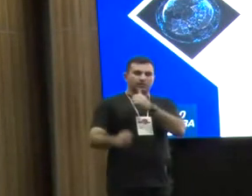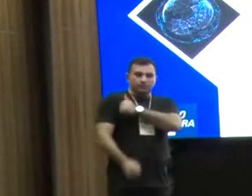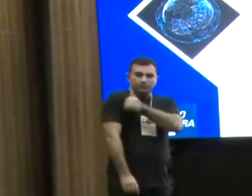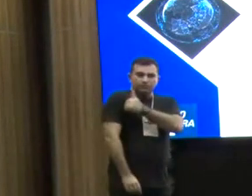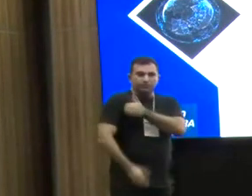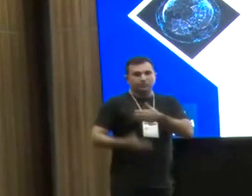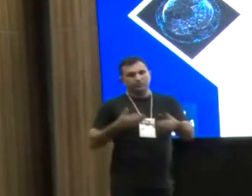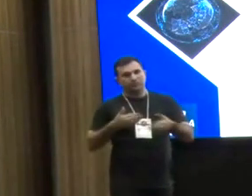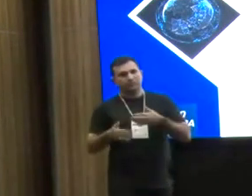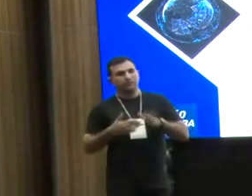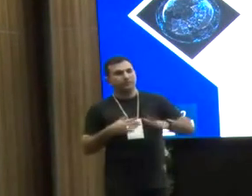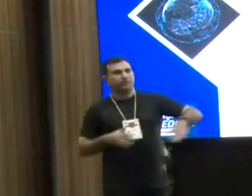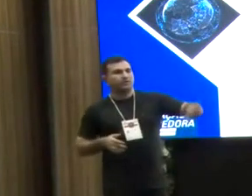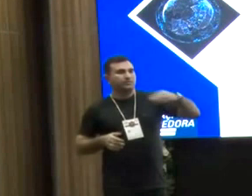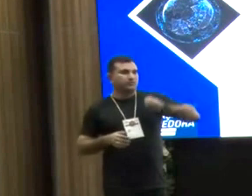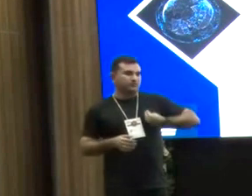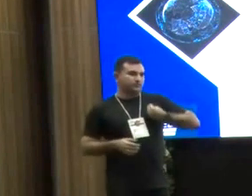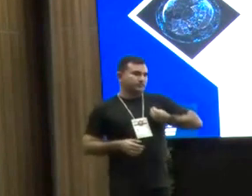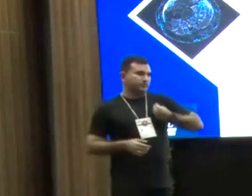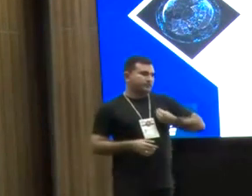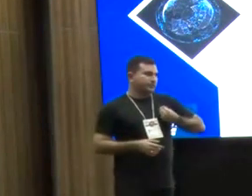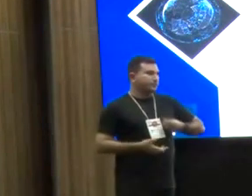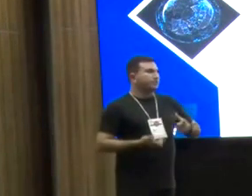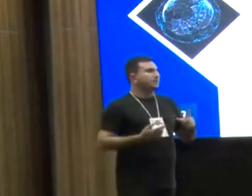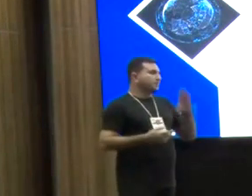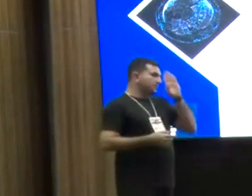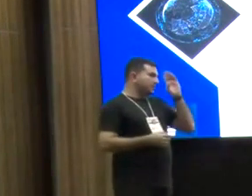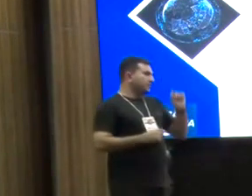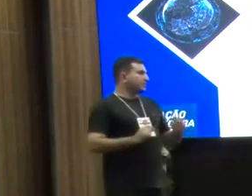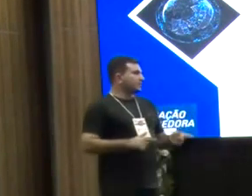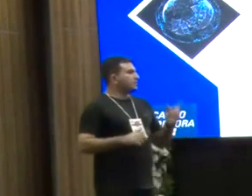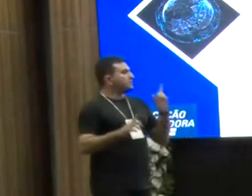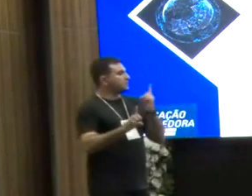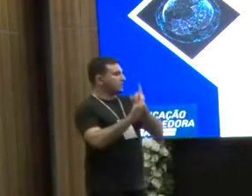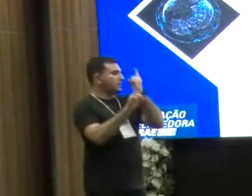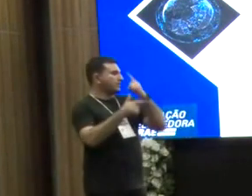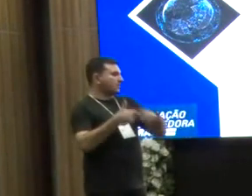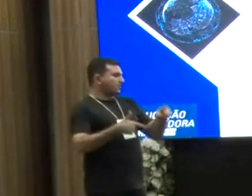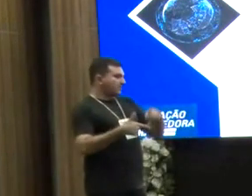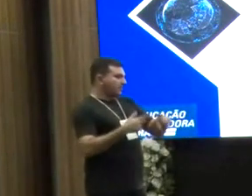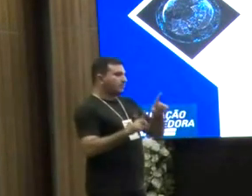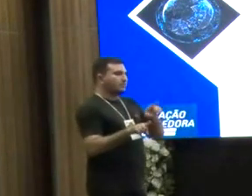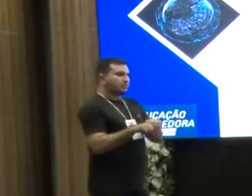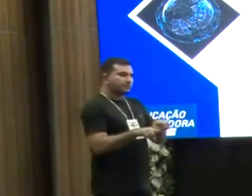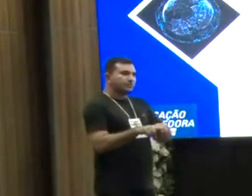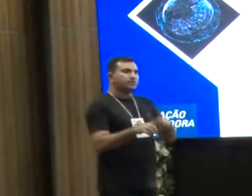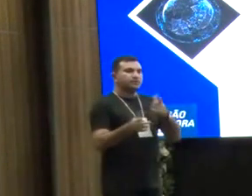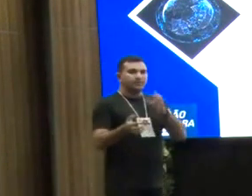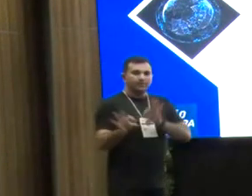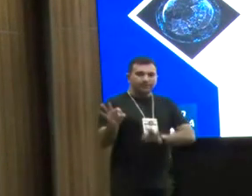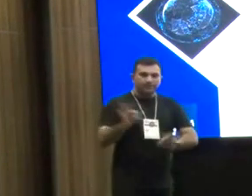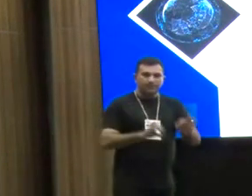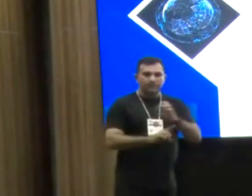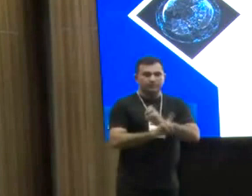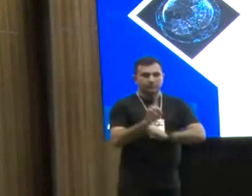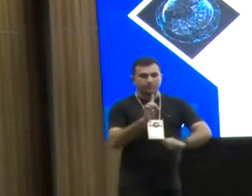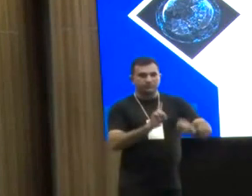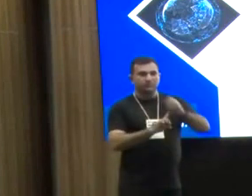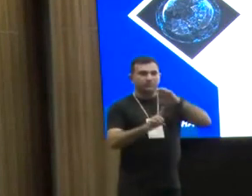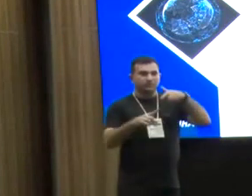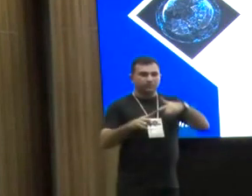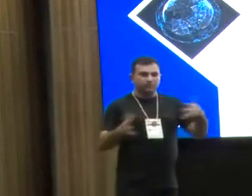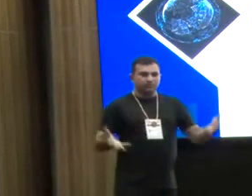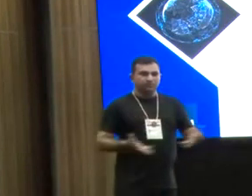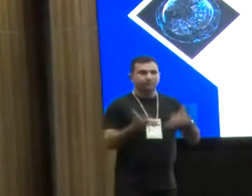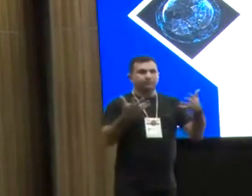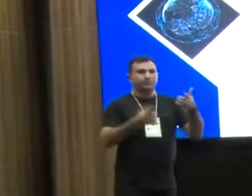fase da vida for, tá? Para identificar problemas e propor soluções para a sociedade,